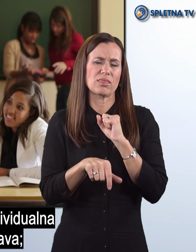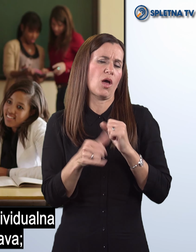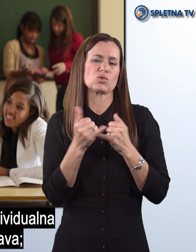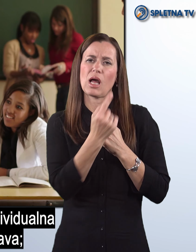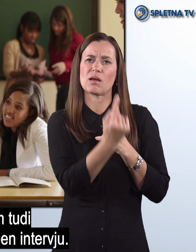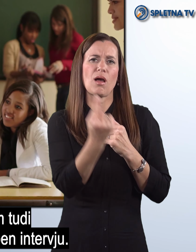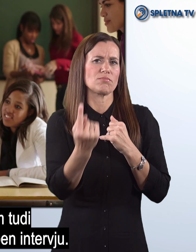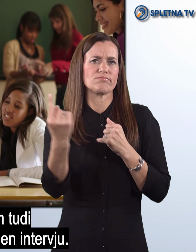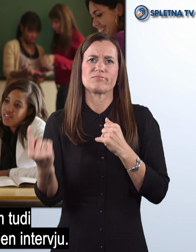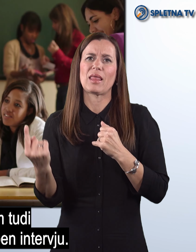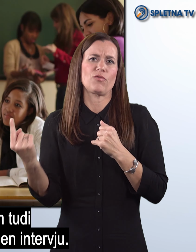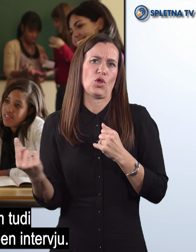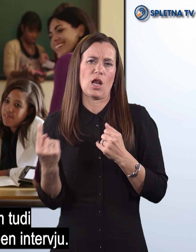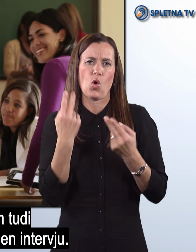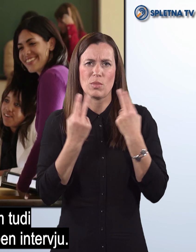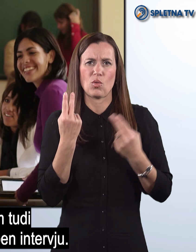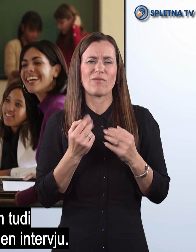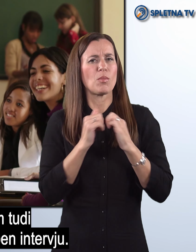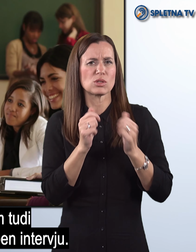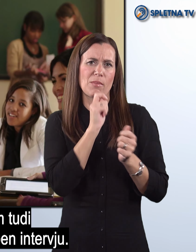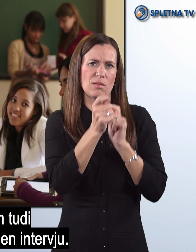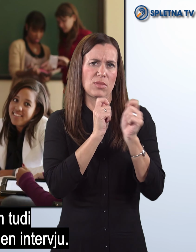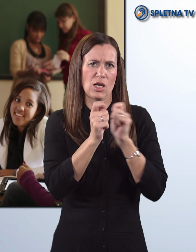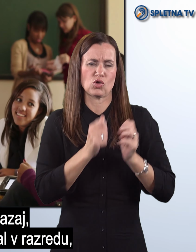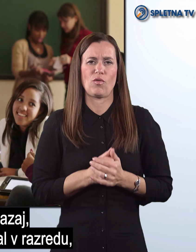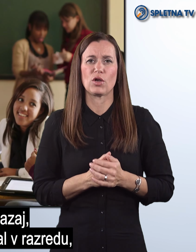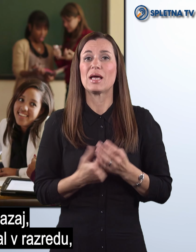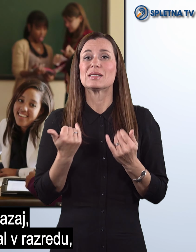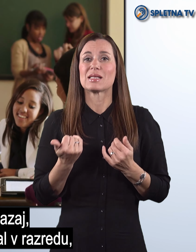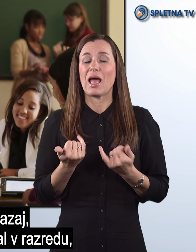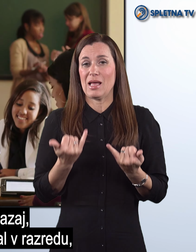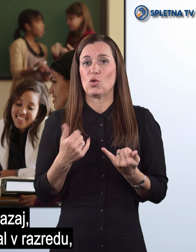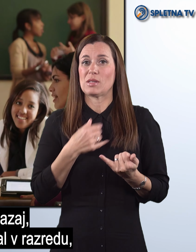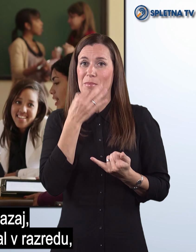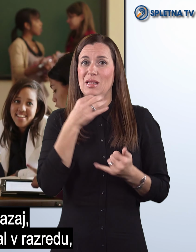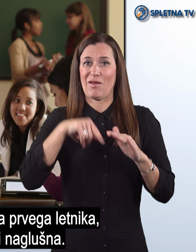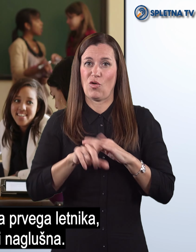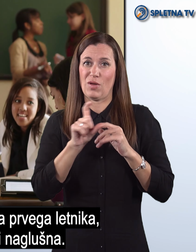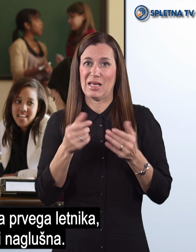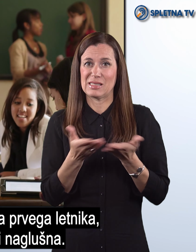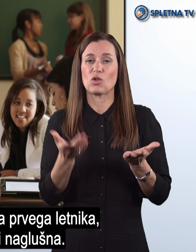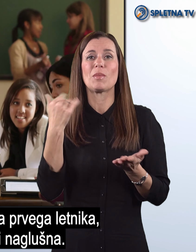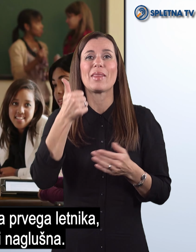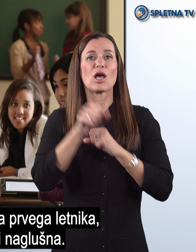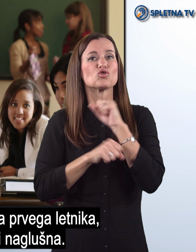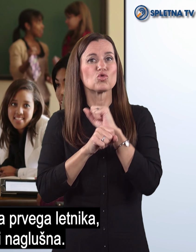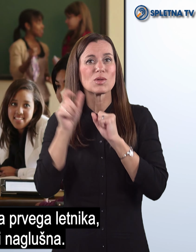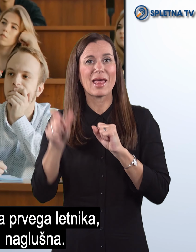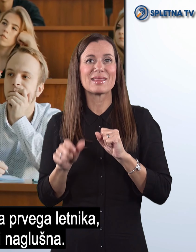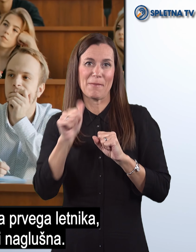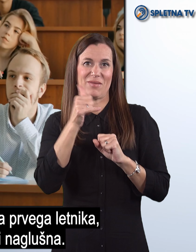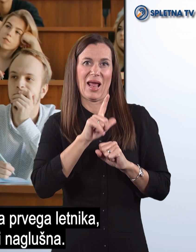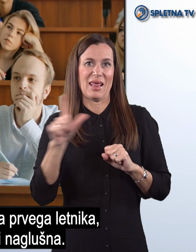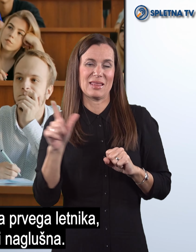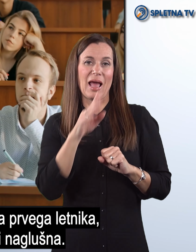individualna obravnava, jaz z njim tudi naredim posebej intervju. Let nazaj, ko sem predaval v razredu, je bila ena študentka prvega letnika, mislim